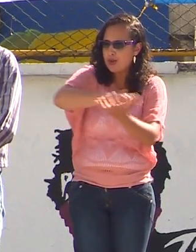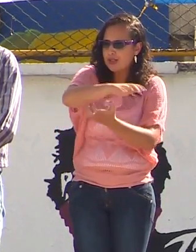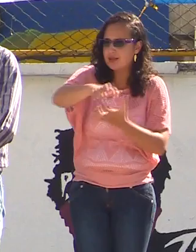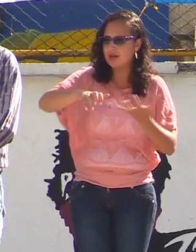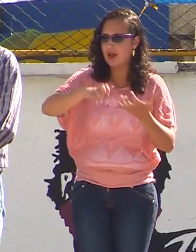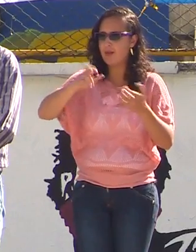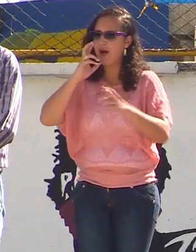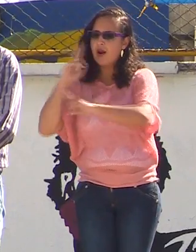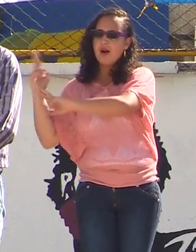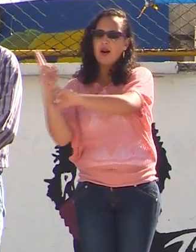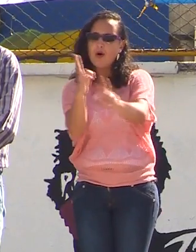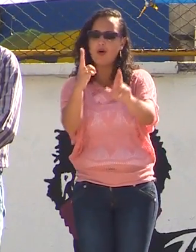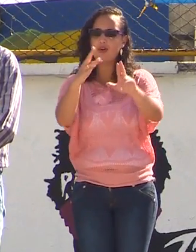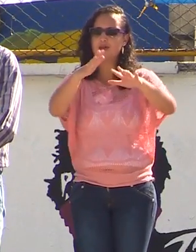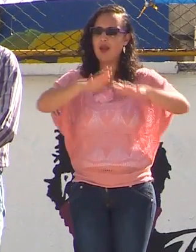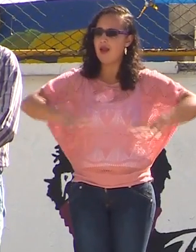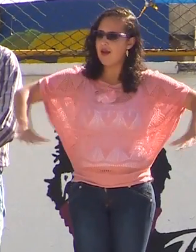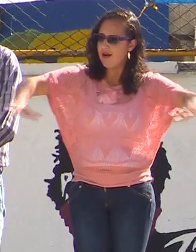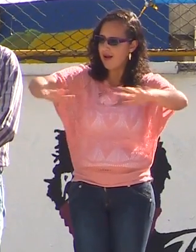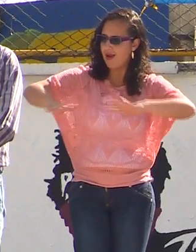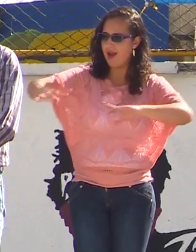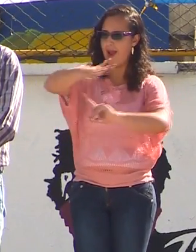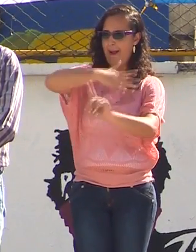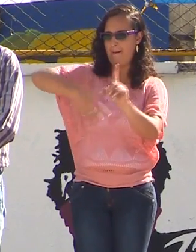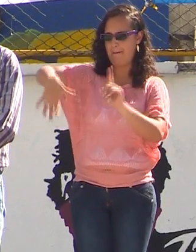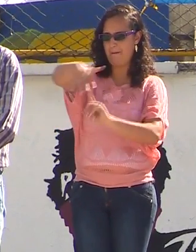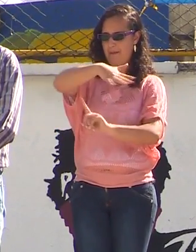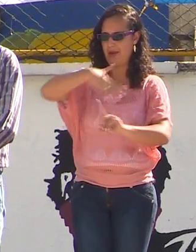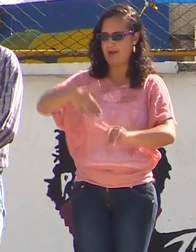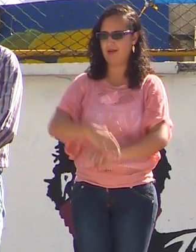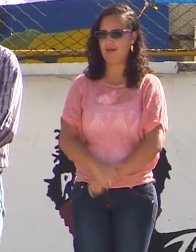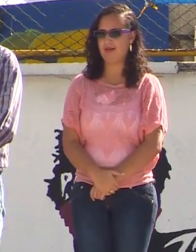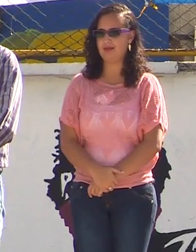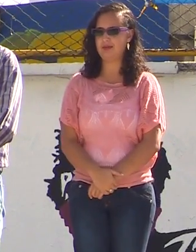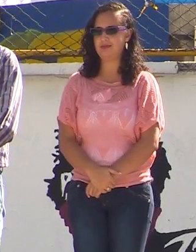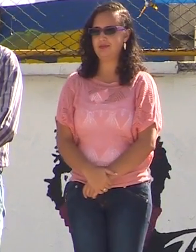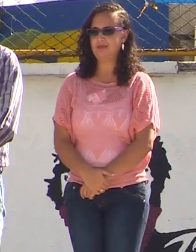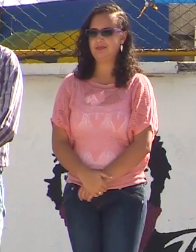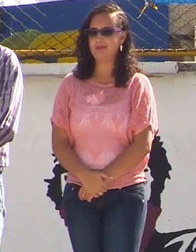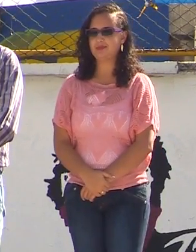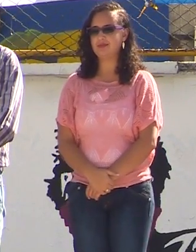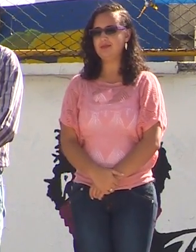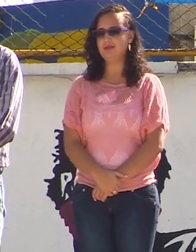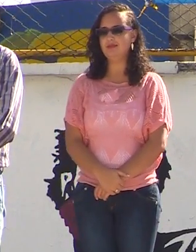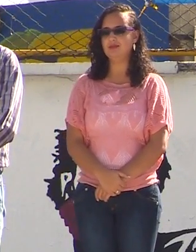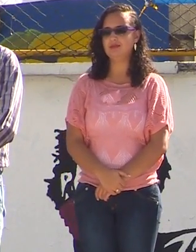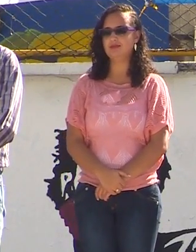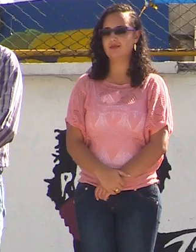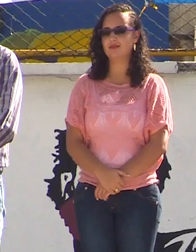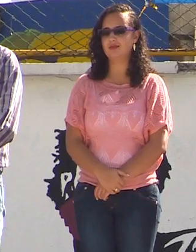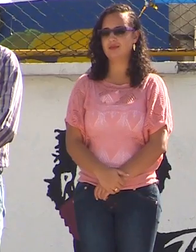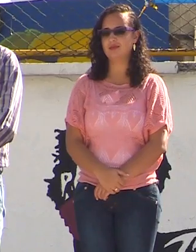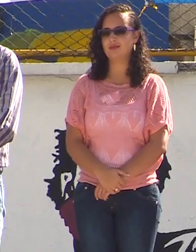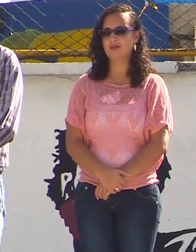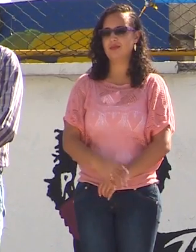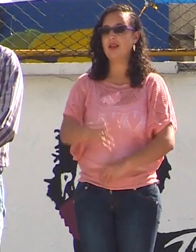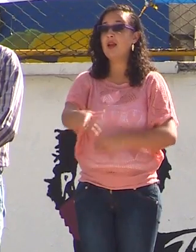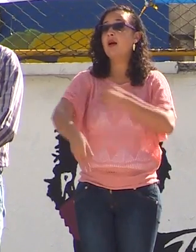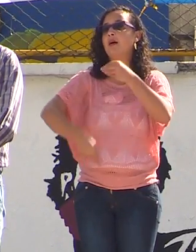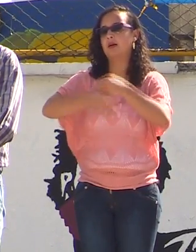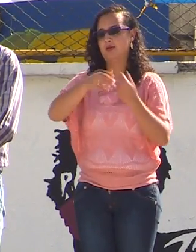respeto al medio ambiente y, paralelamente, mejor bombeo para nuestros